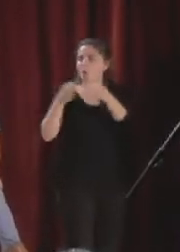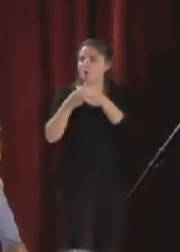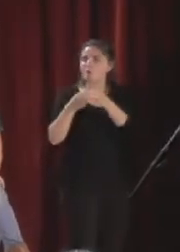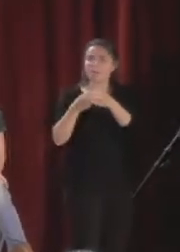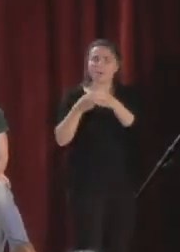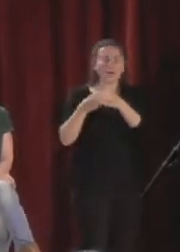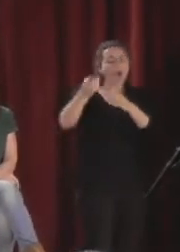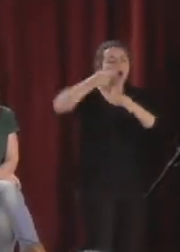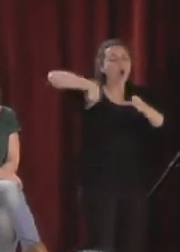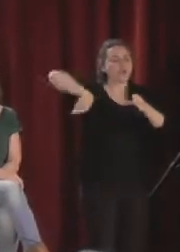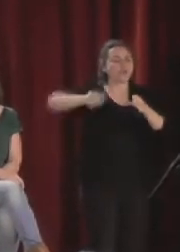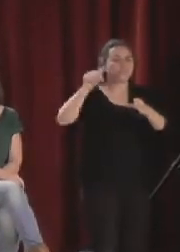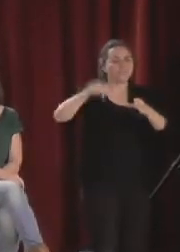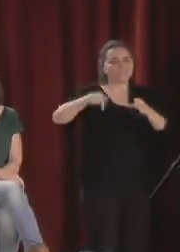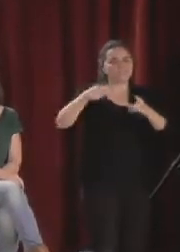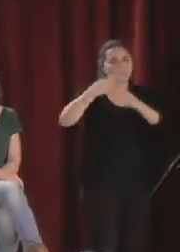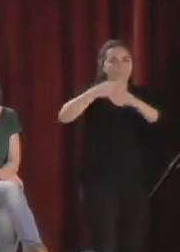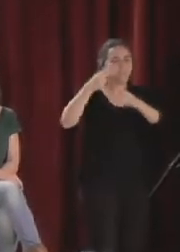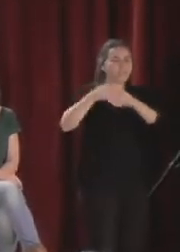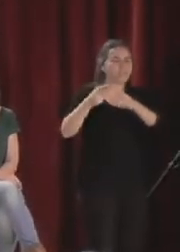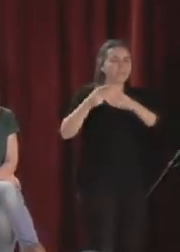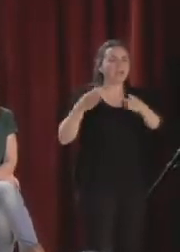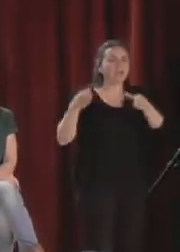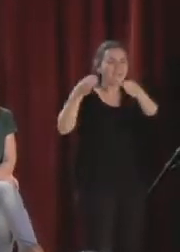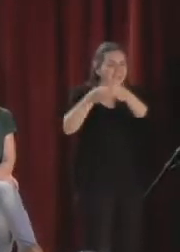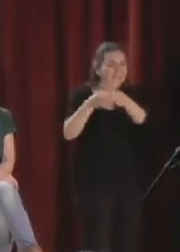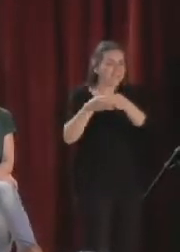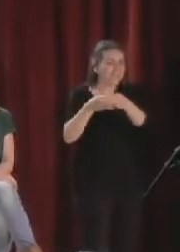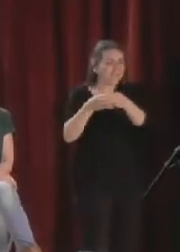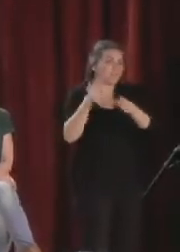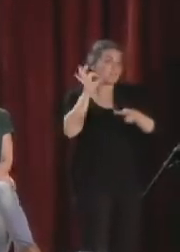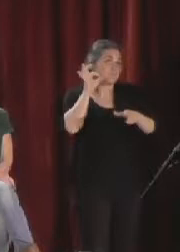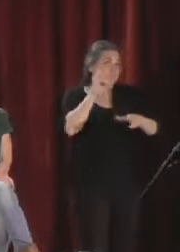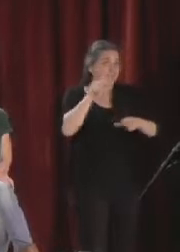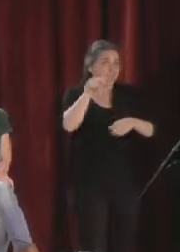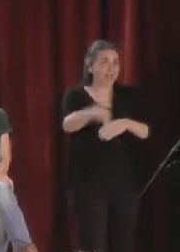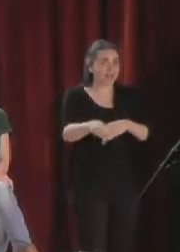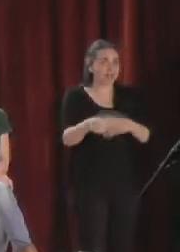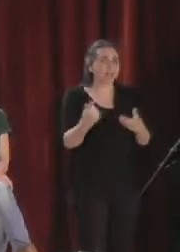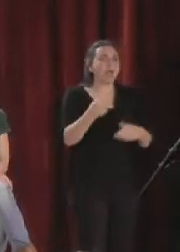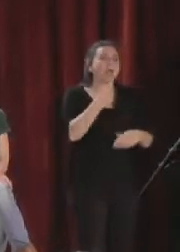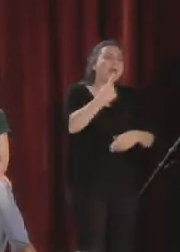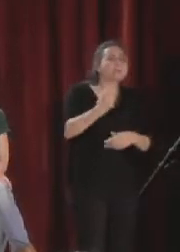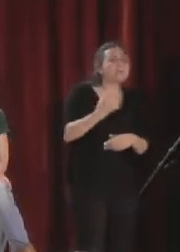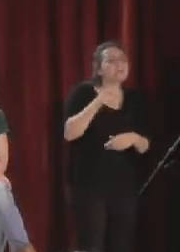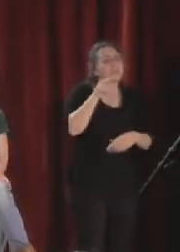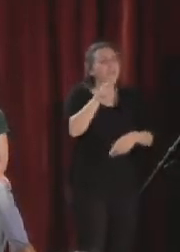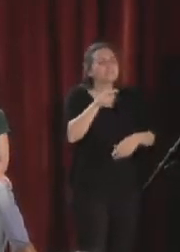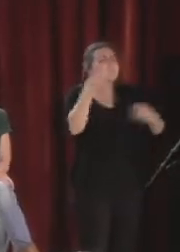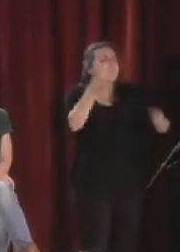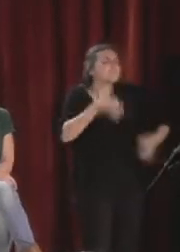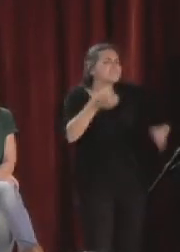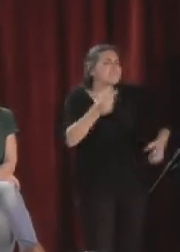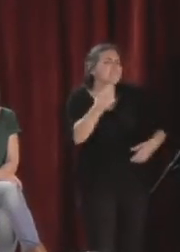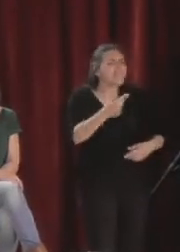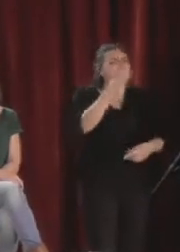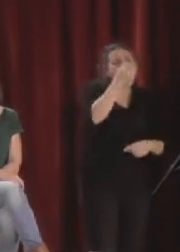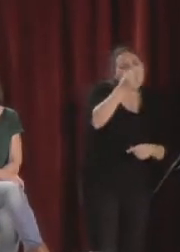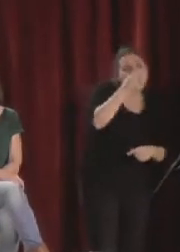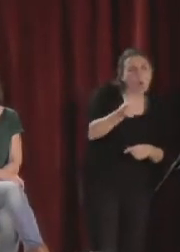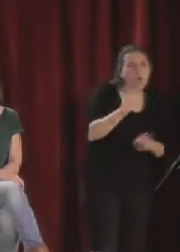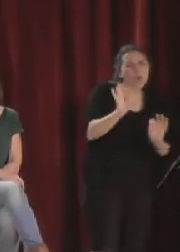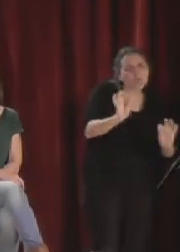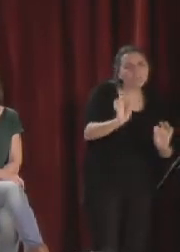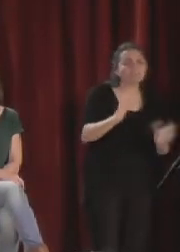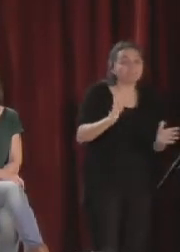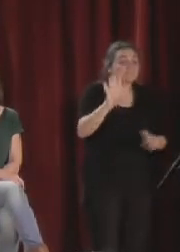Team da política galega. E así o creo, de verdad. Despois dicen que son un pouco localista. Josito, tú sempre tiras para Lugo e tal. Bueno, que